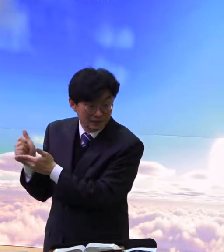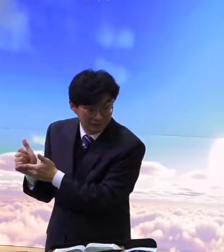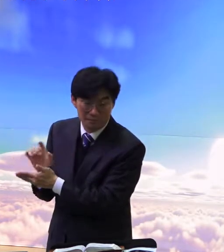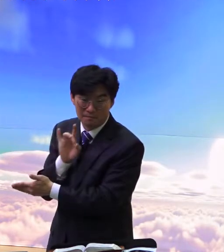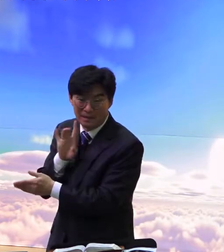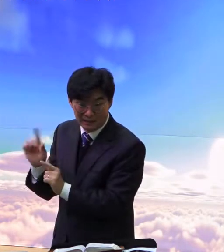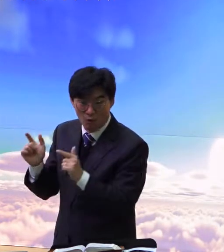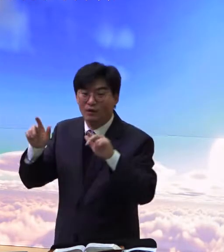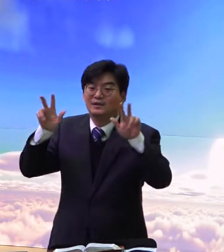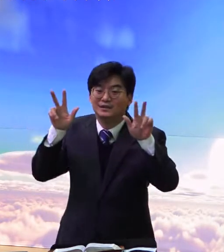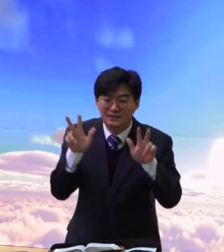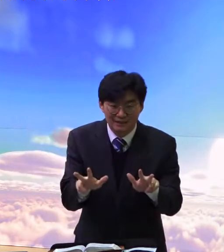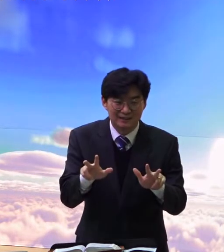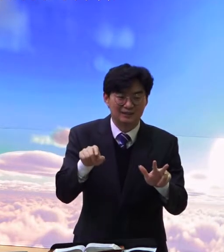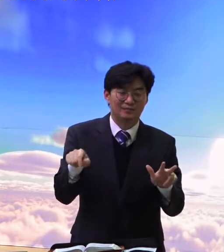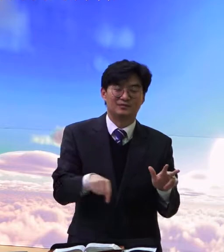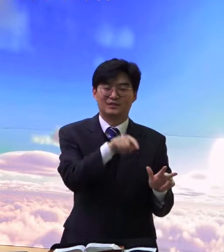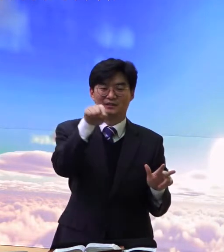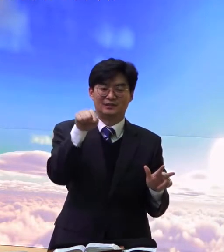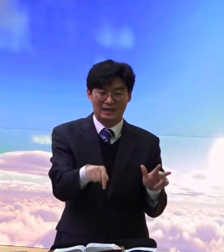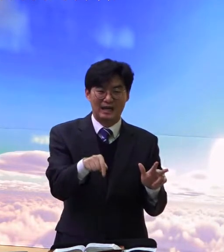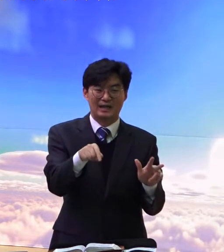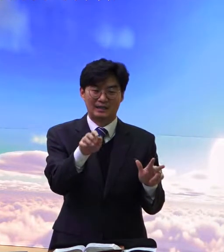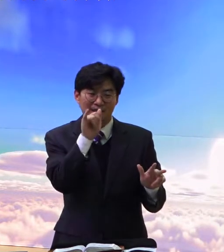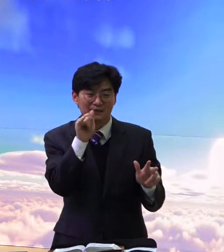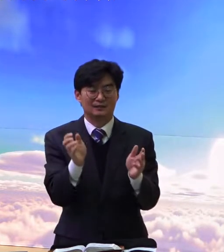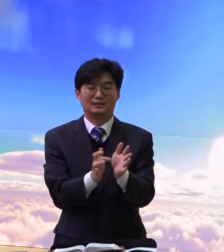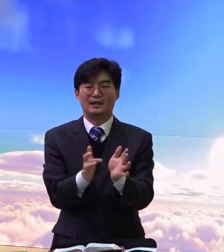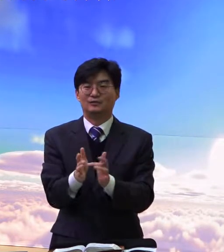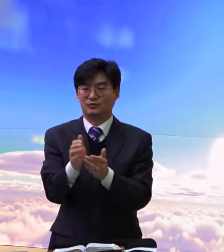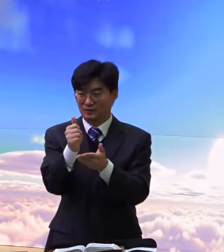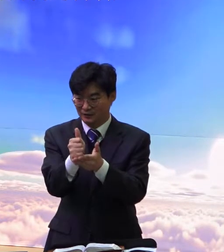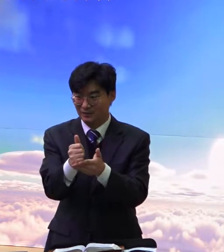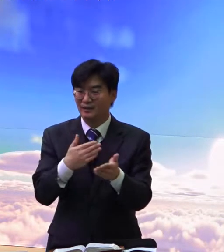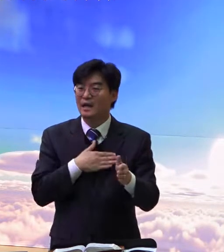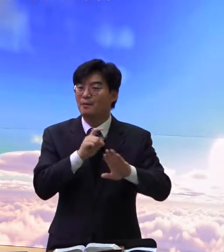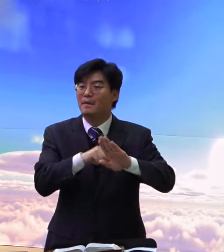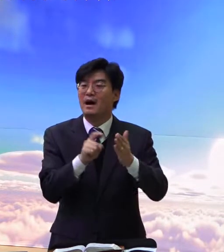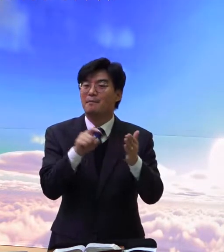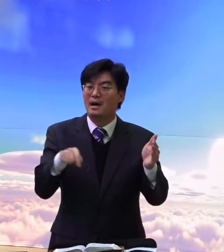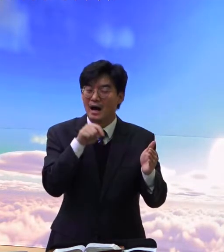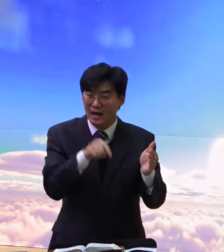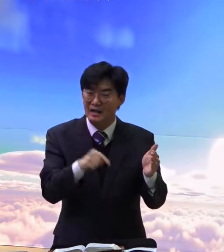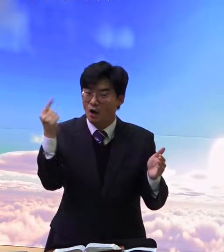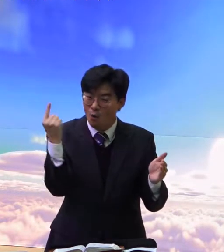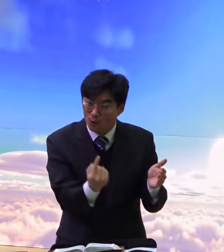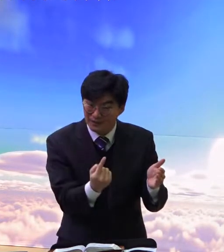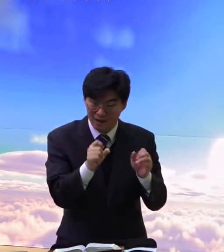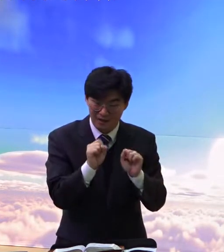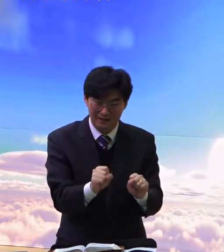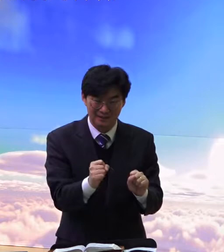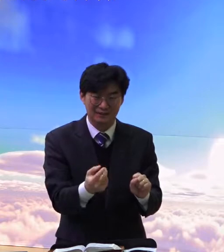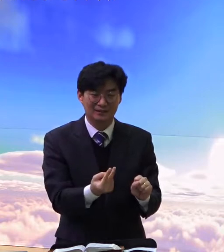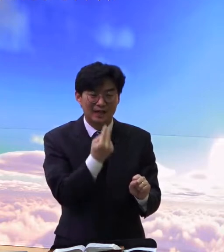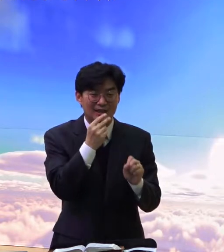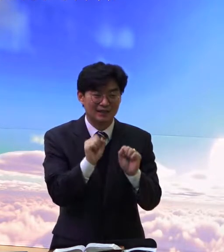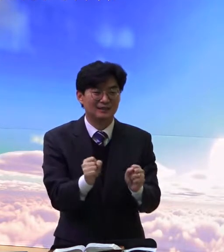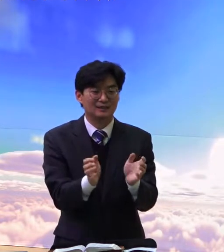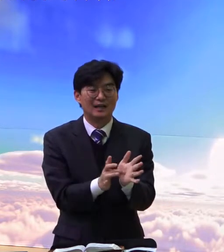아니라 지금 우리의 삶 속에, 내 마음 속에 오셔서 임재하시기를